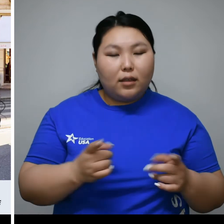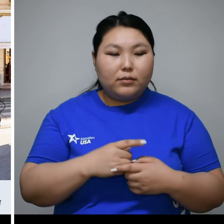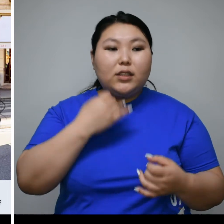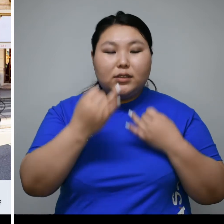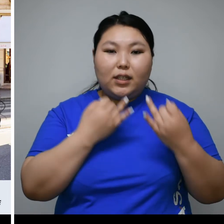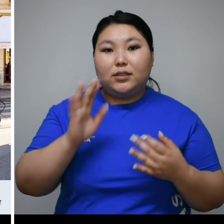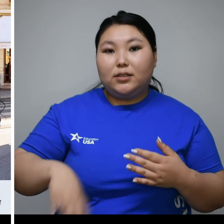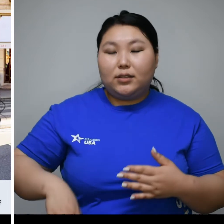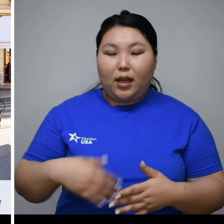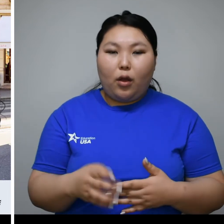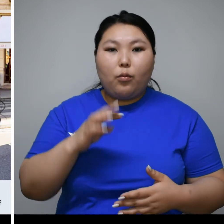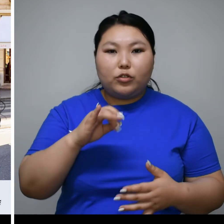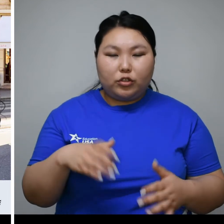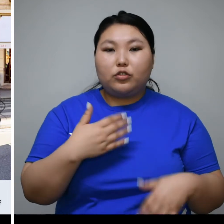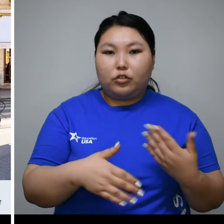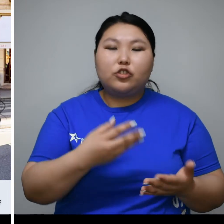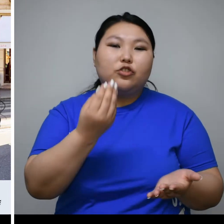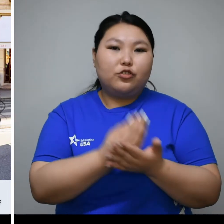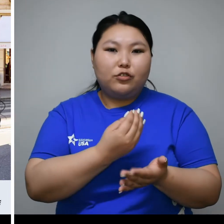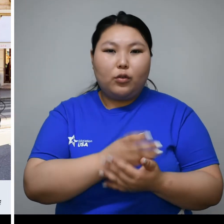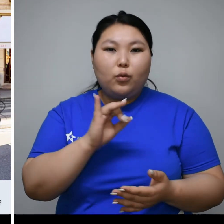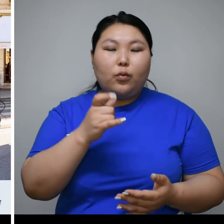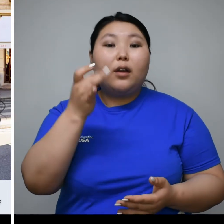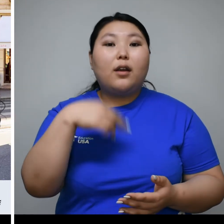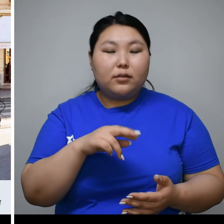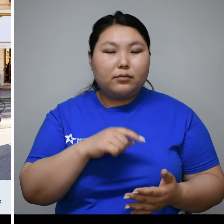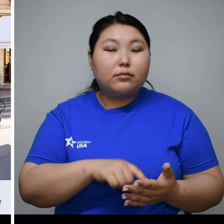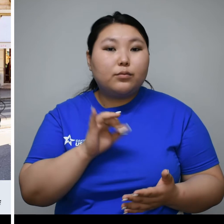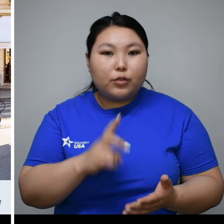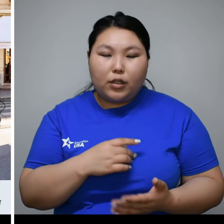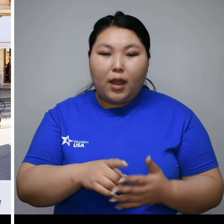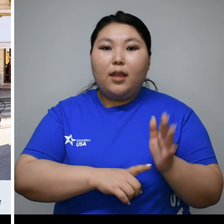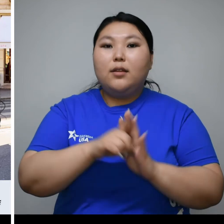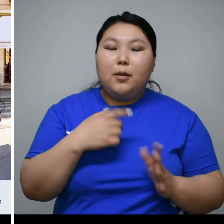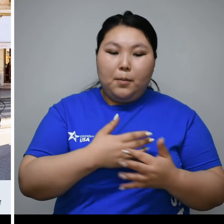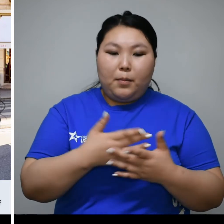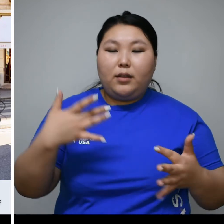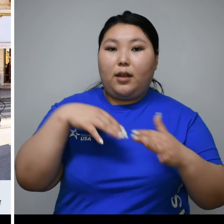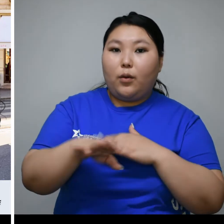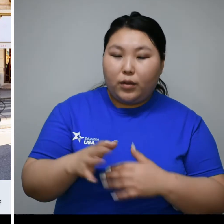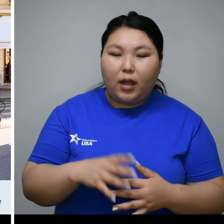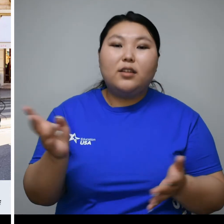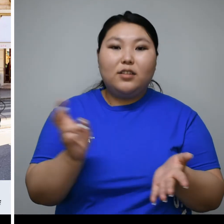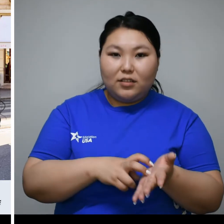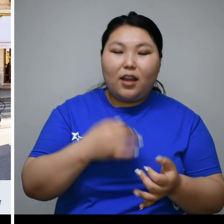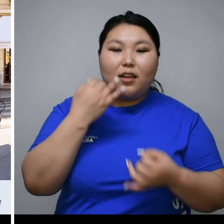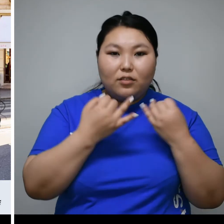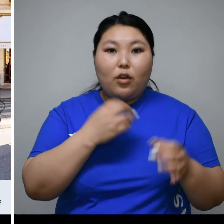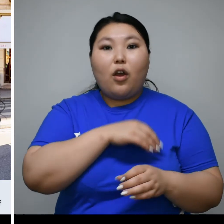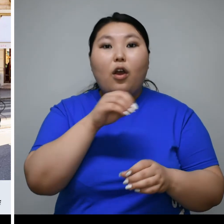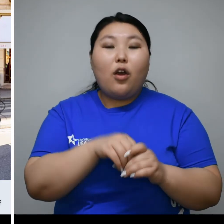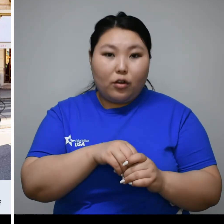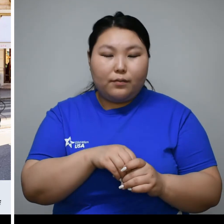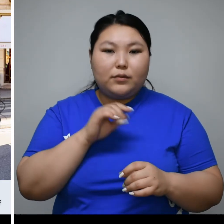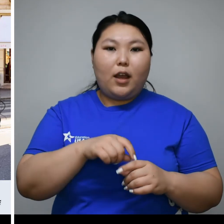нь ярилцлагын дараа тийм процесс өрнөдөг. Жишээ нь Евроат гэхэд одоо эхлээд материалаа явуулаад тэнцээд